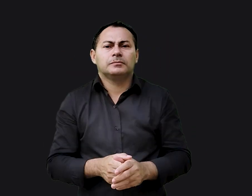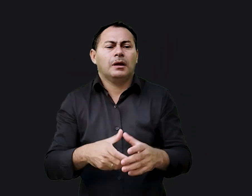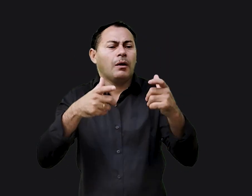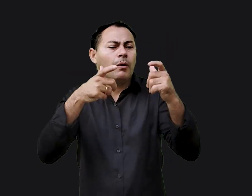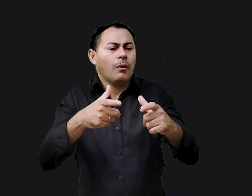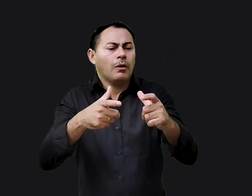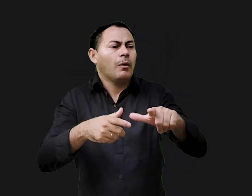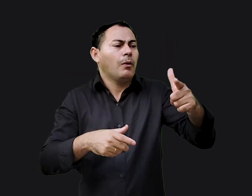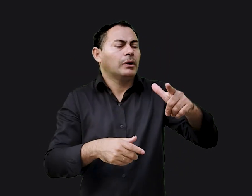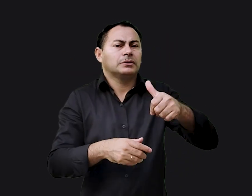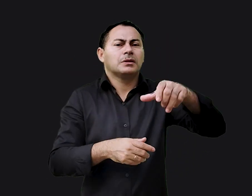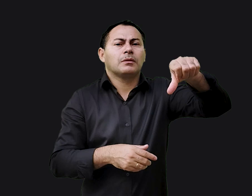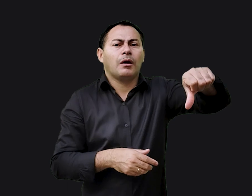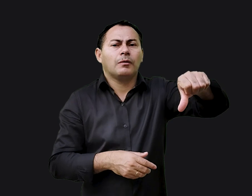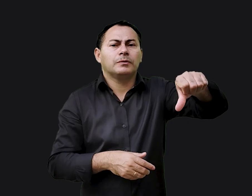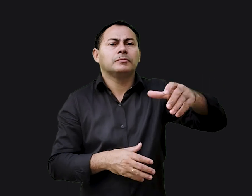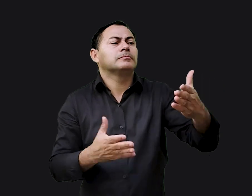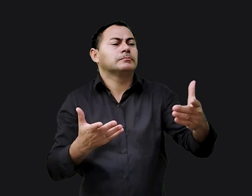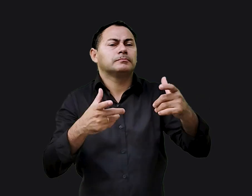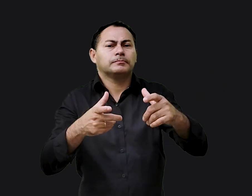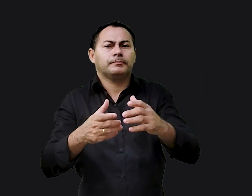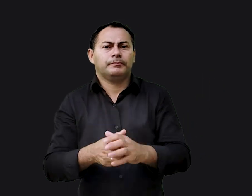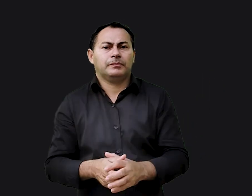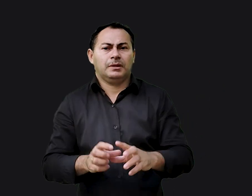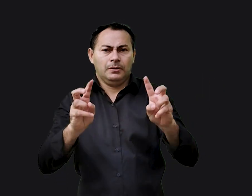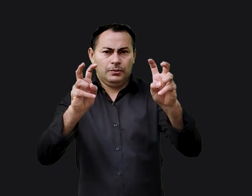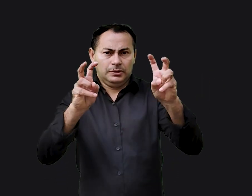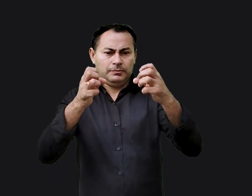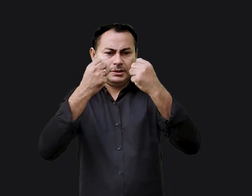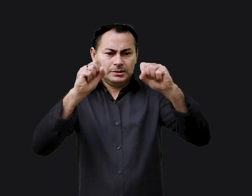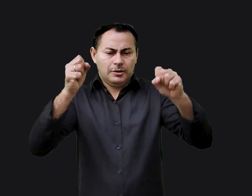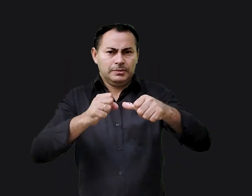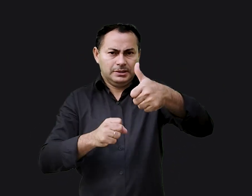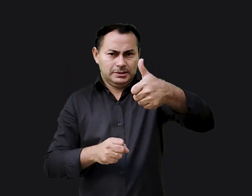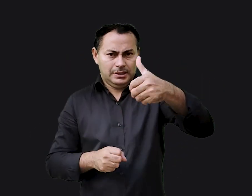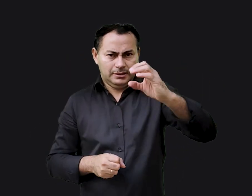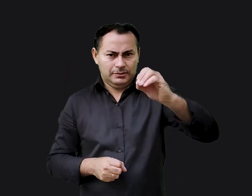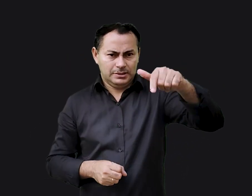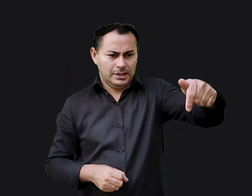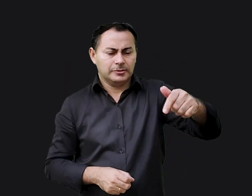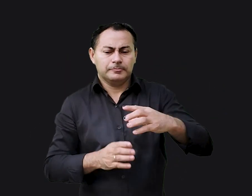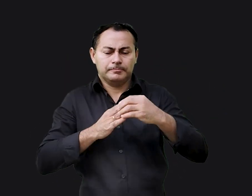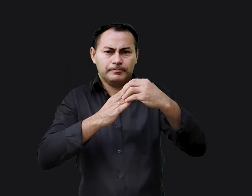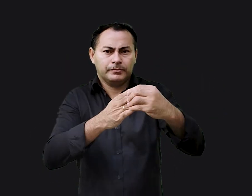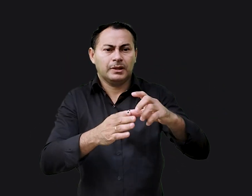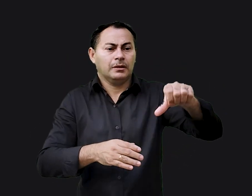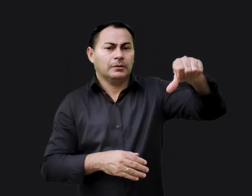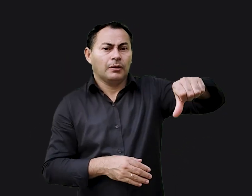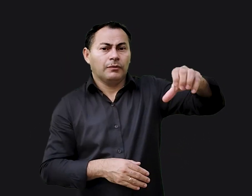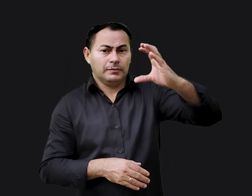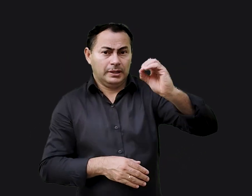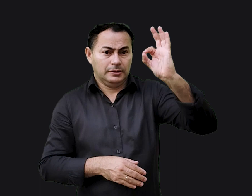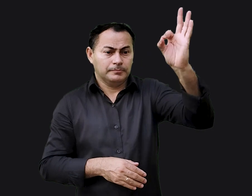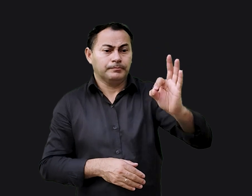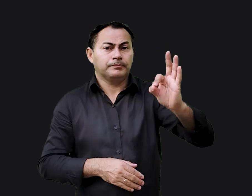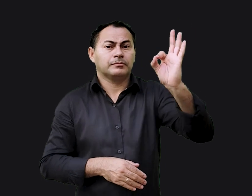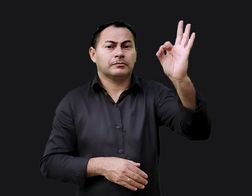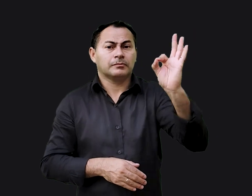persegue é onde é que estão os outros nove o tema do Salmo 107 é dirigido aos 90%